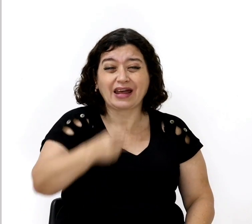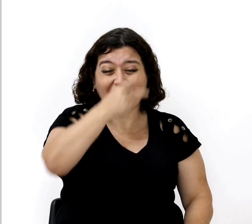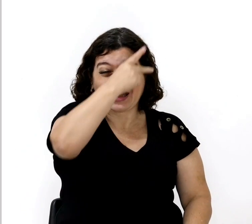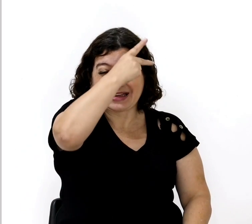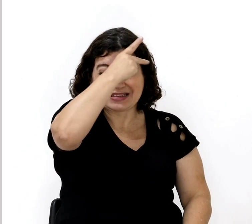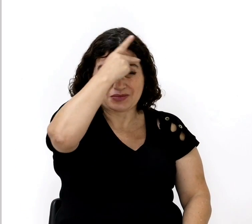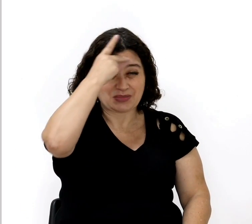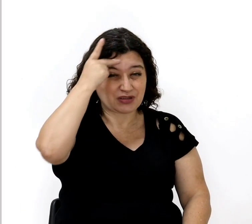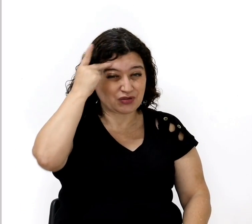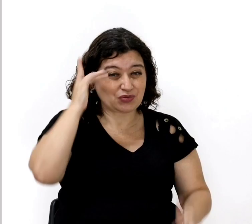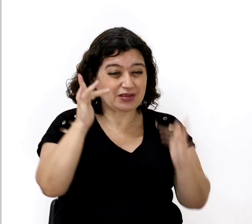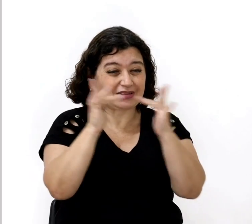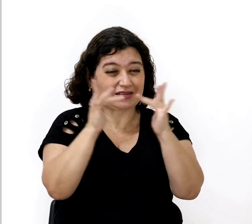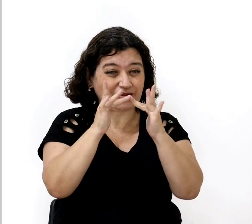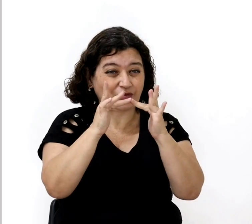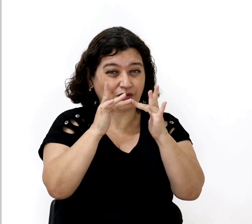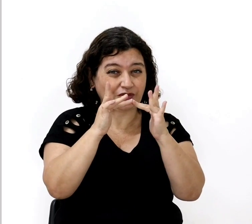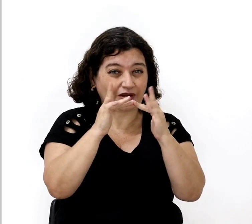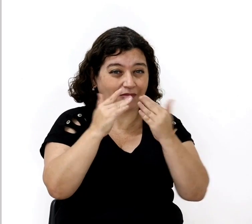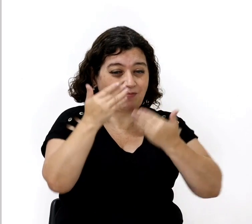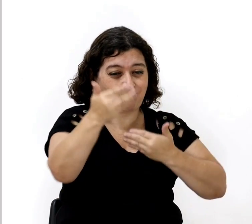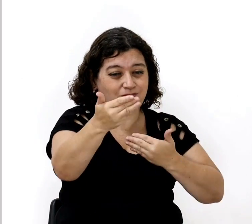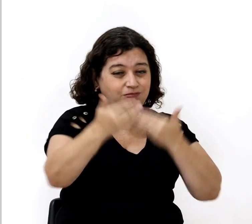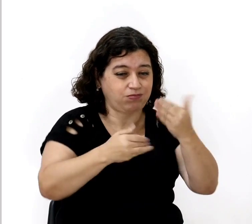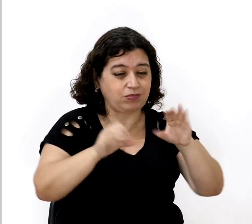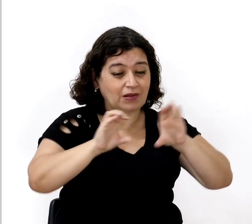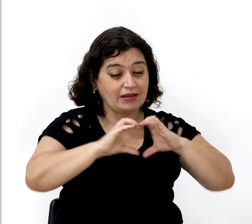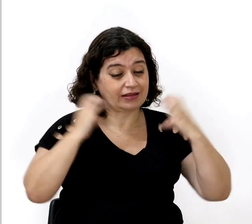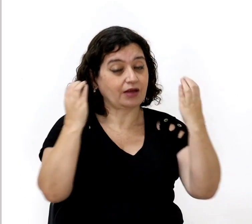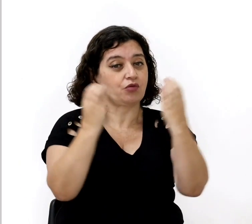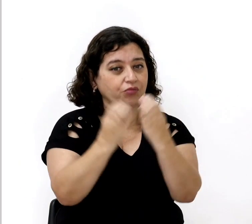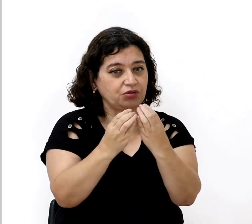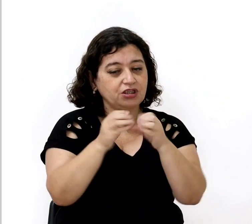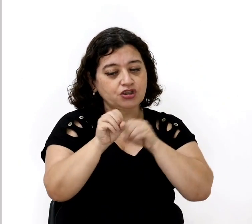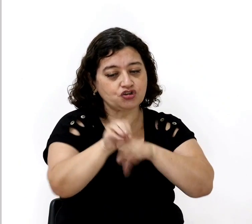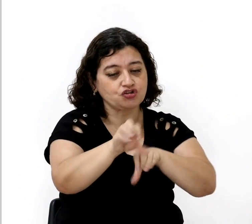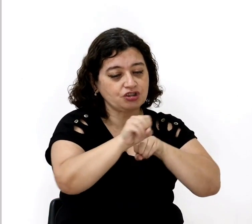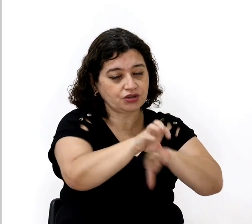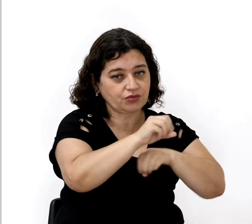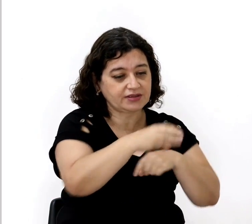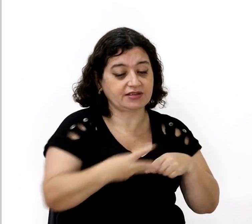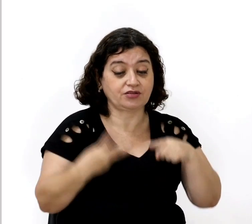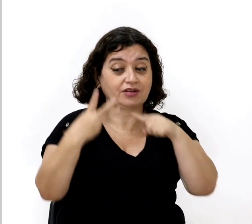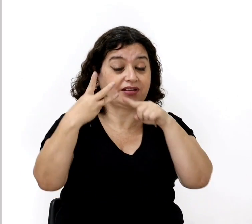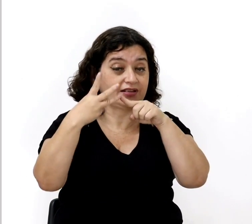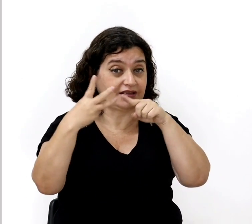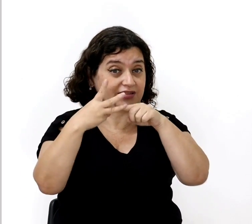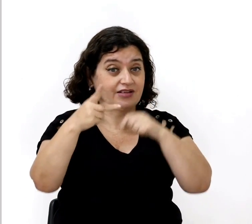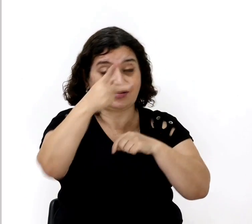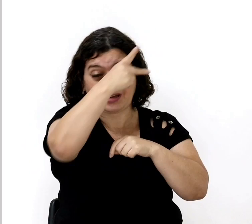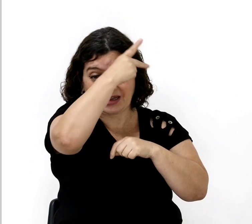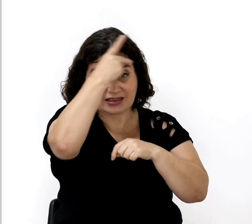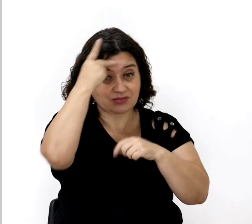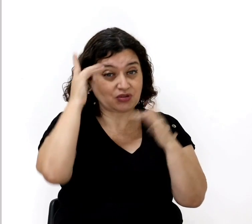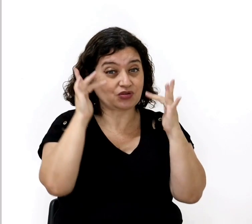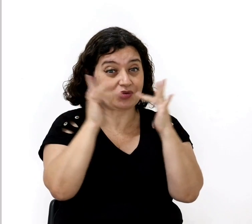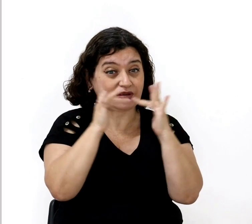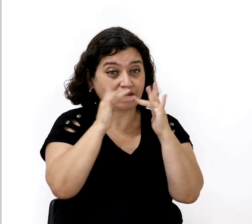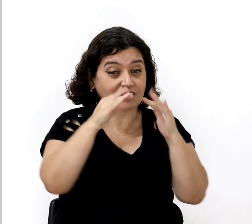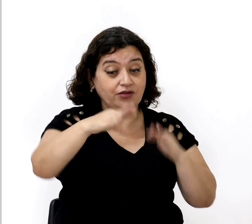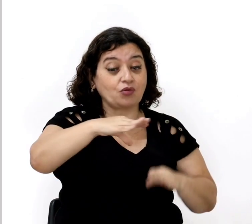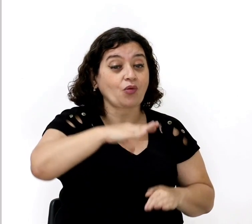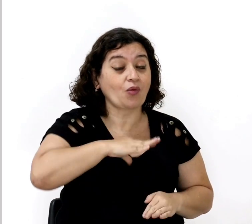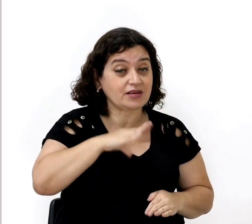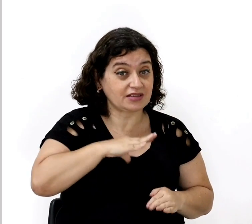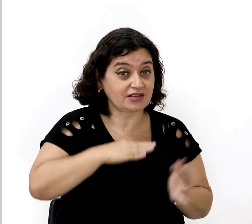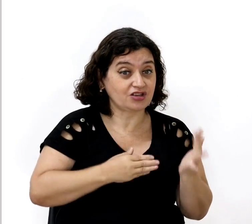contato entre si, né, por meio da comunidade e do discipulado. Terceiro, pôr as pessoas em contato com